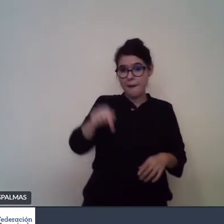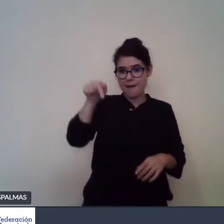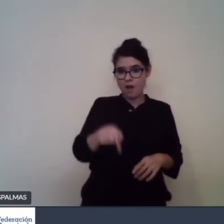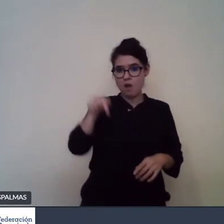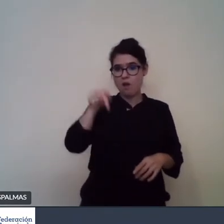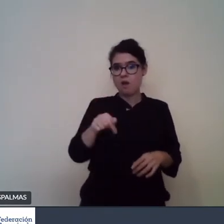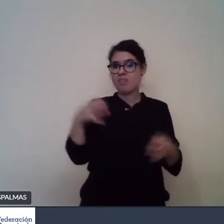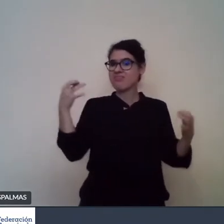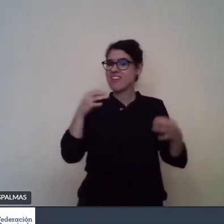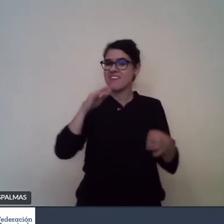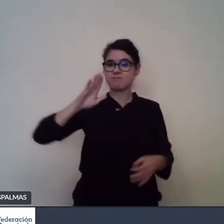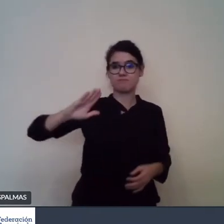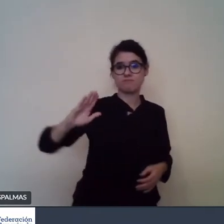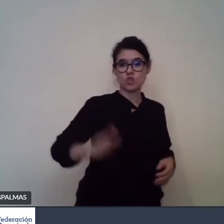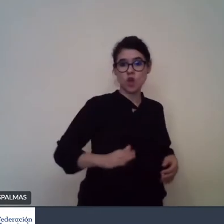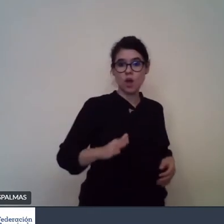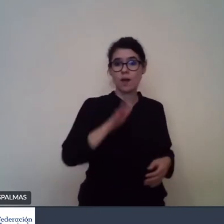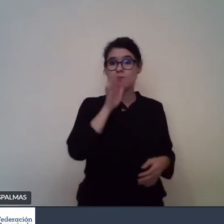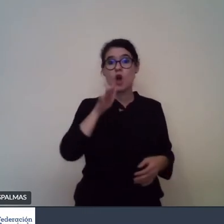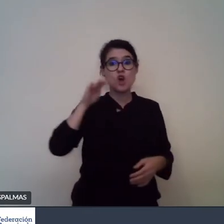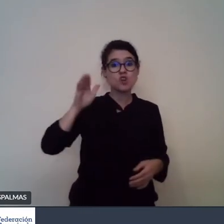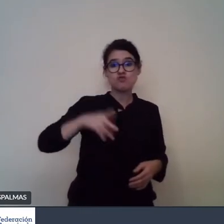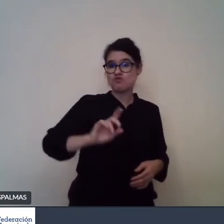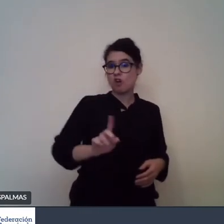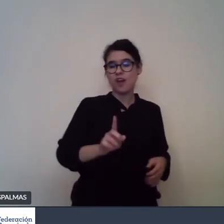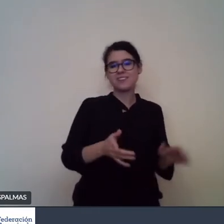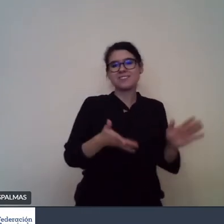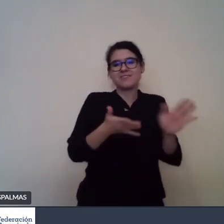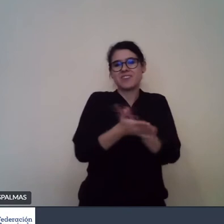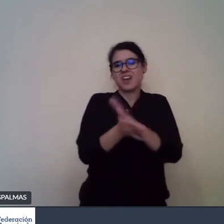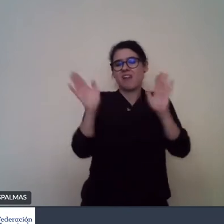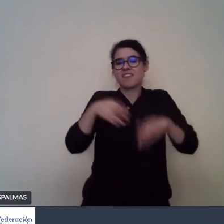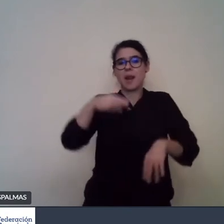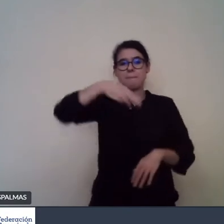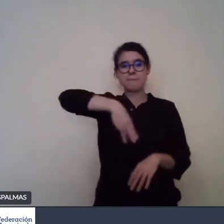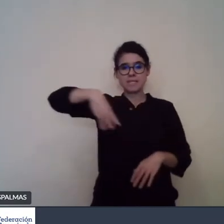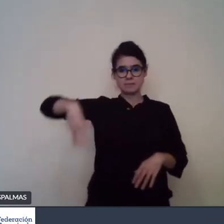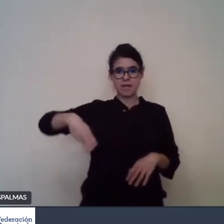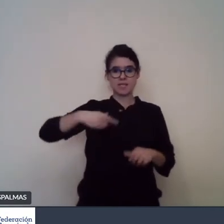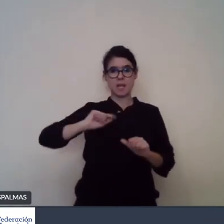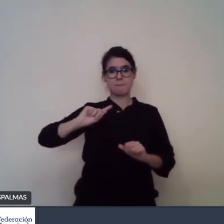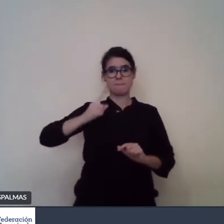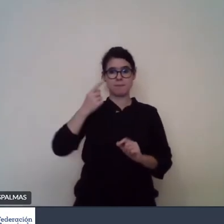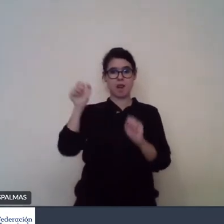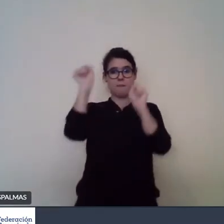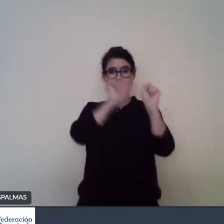porque... Si no toca, al final lo único que se produce es un mismatch en el primer bloqueo. Aún así arrastra,